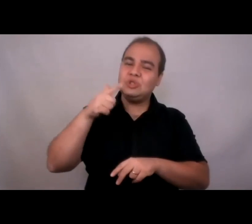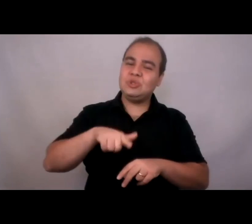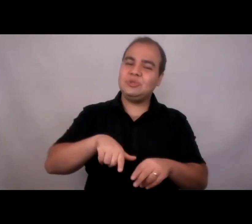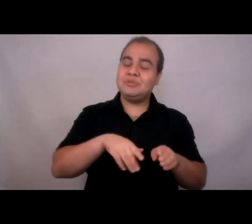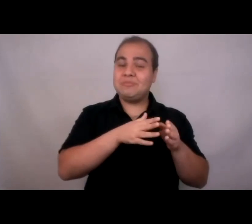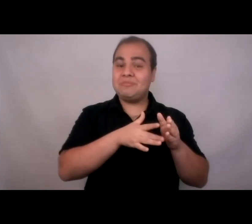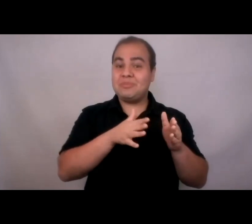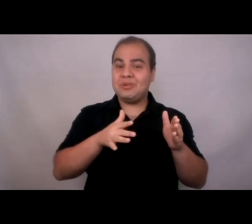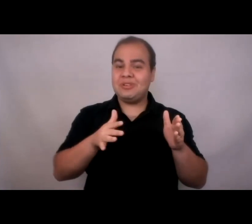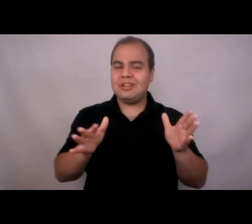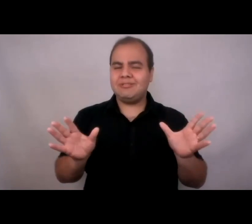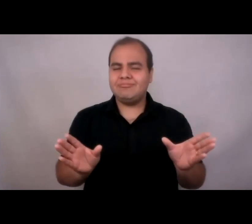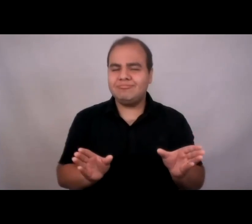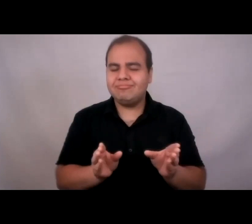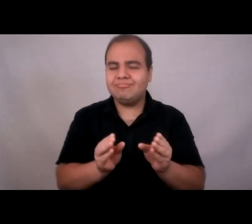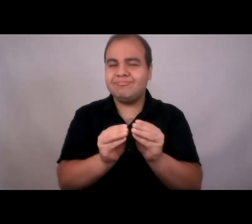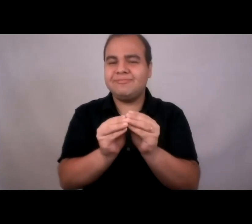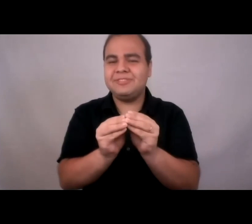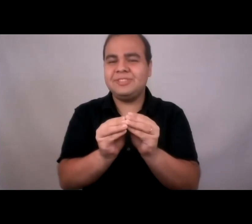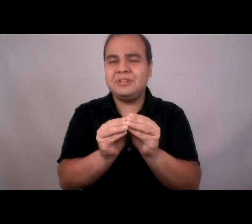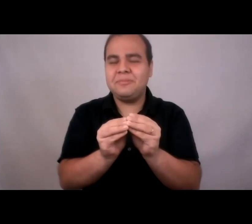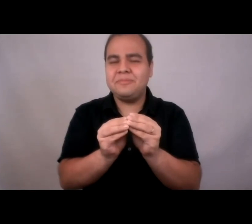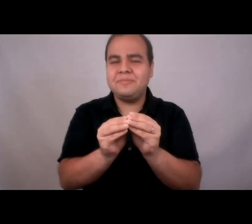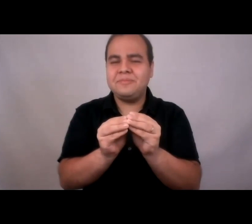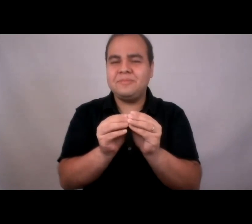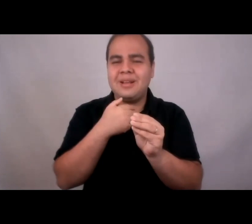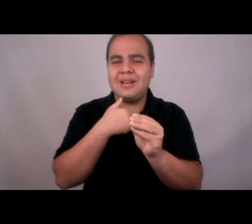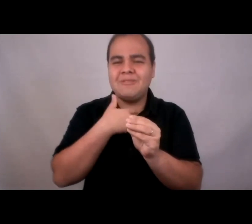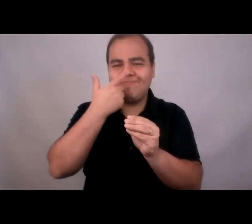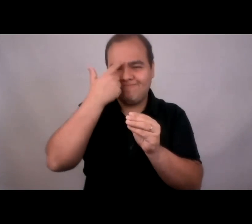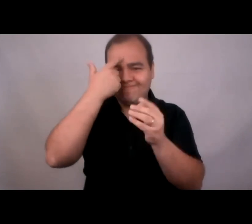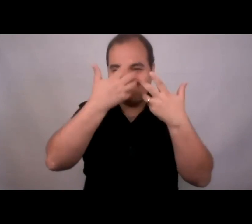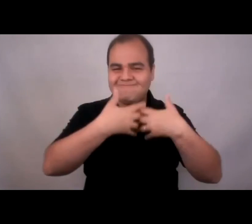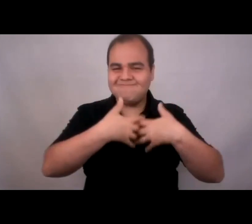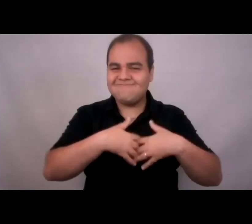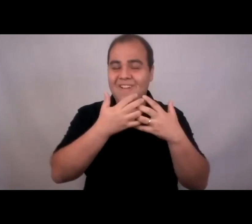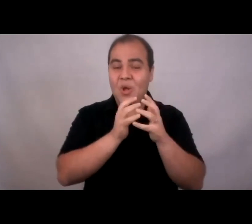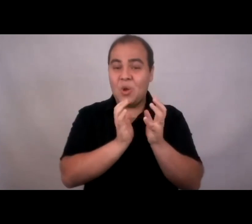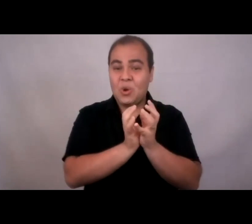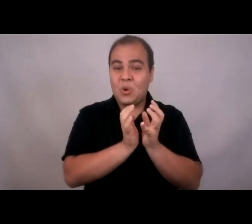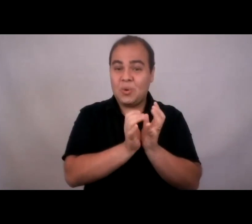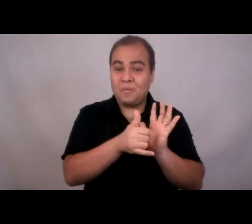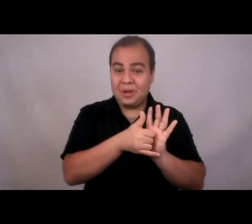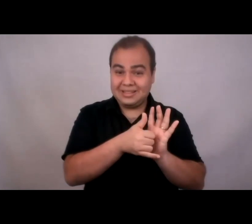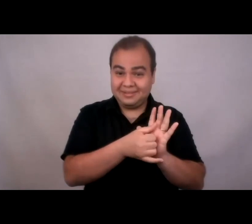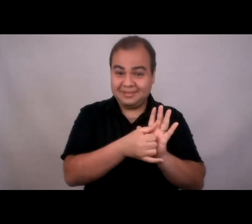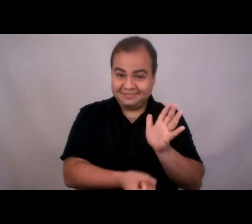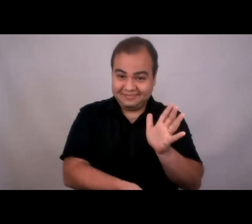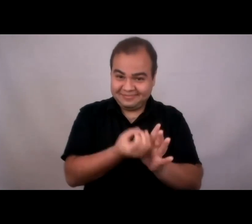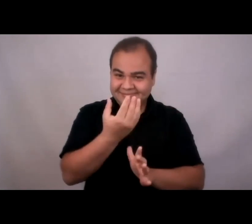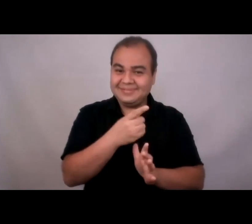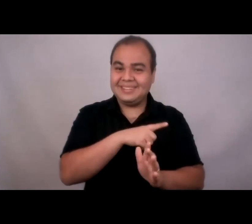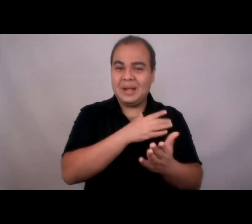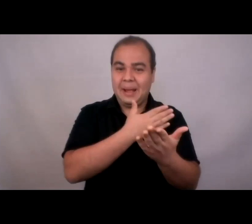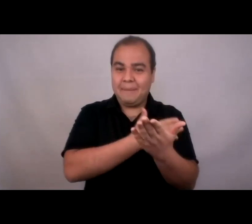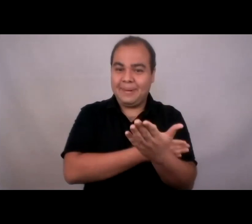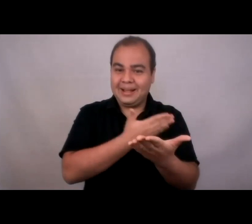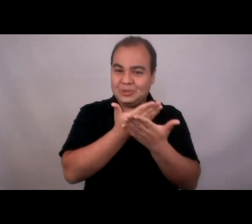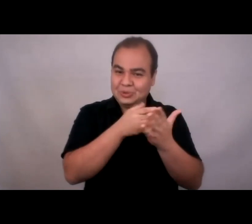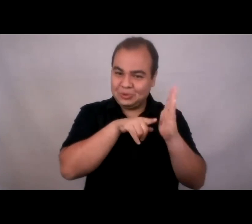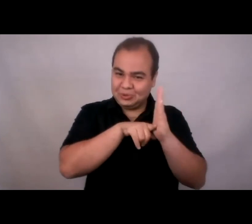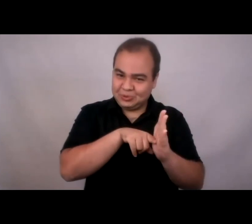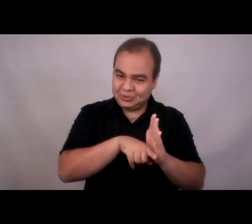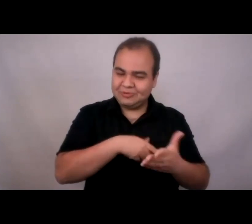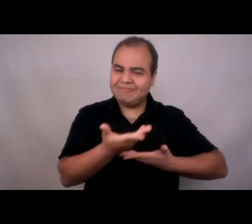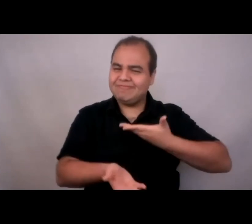de fechamento e vendo esse grupo do Zap sendo formado e uma pasta de estudos